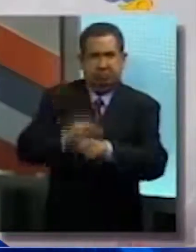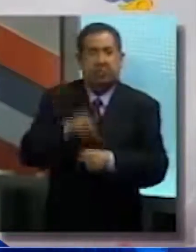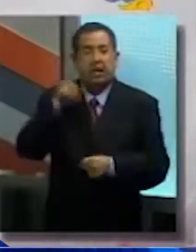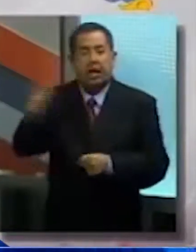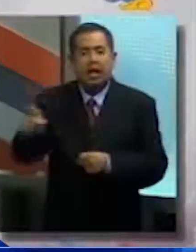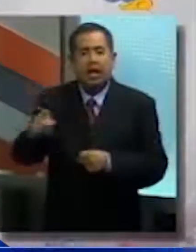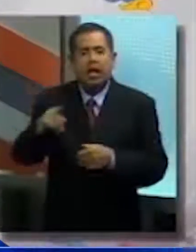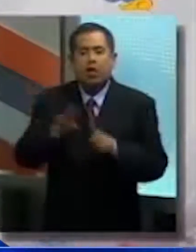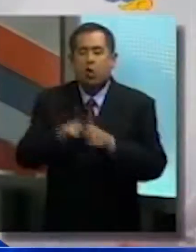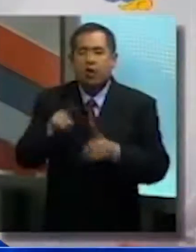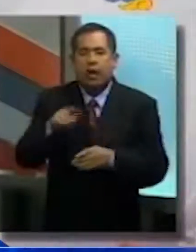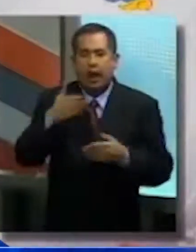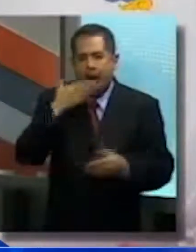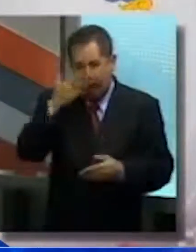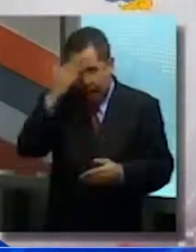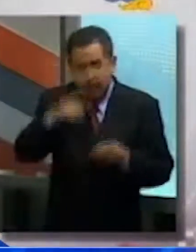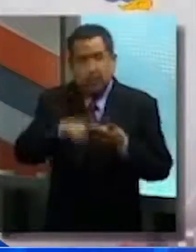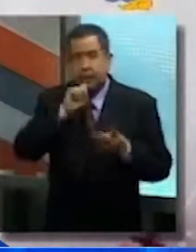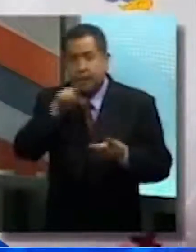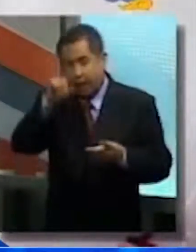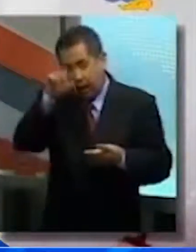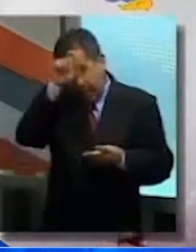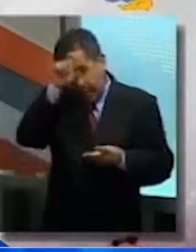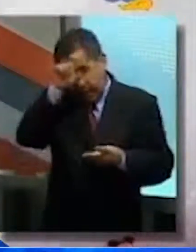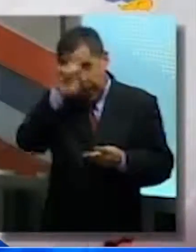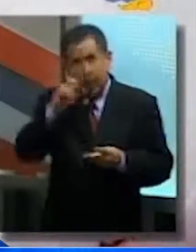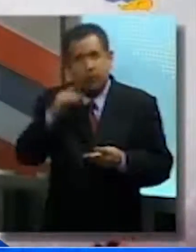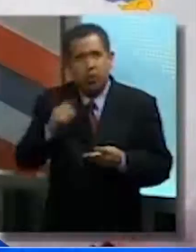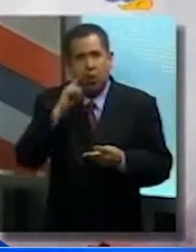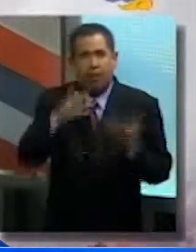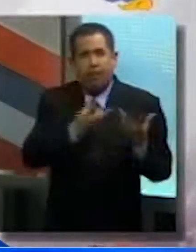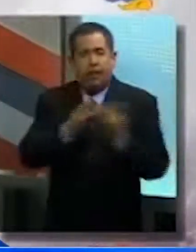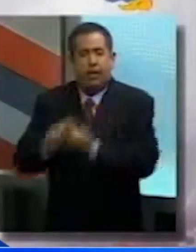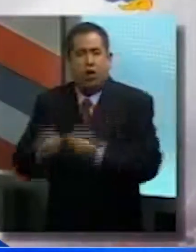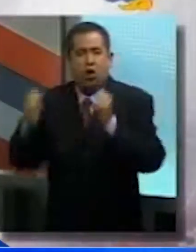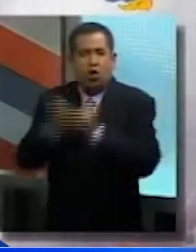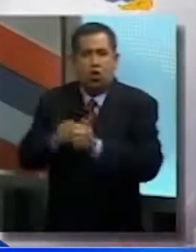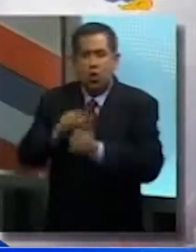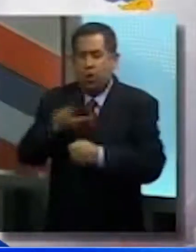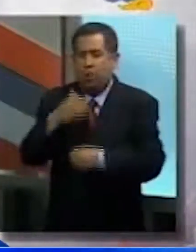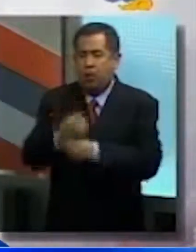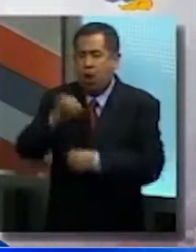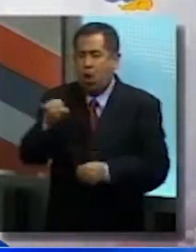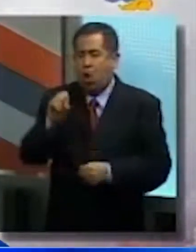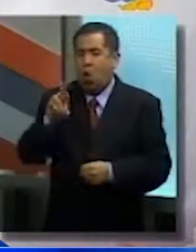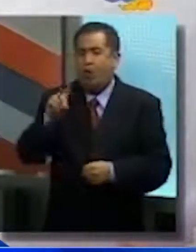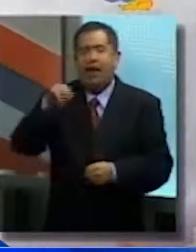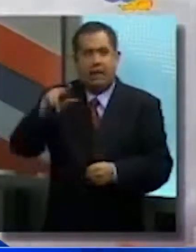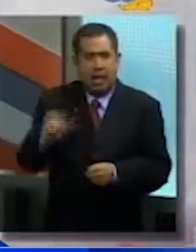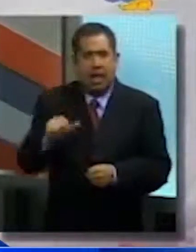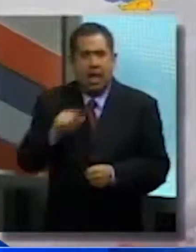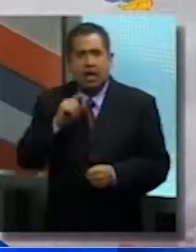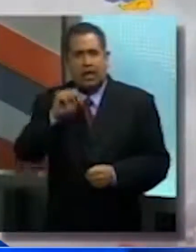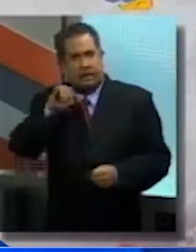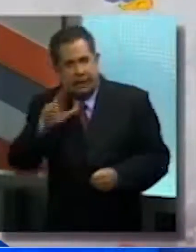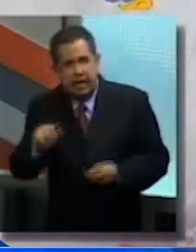la República Árabe de Egipto y en forma concurrente ante el Reino Hachemita de Jordania, la República Árabe